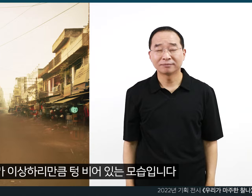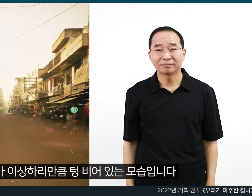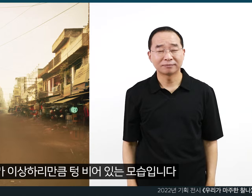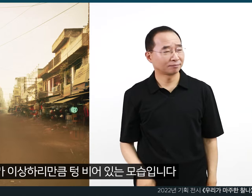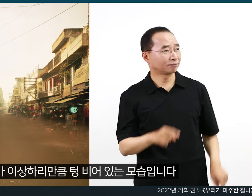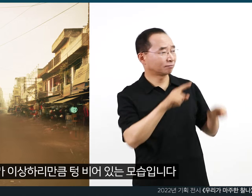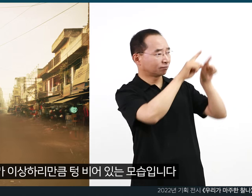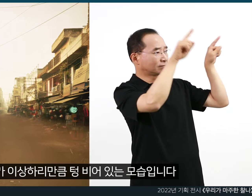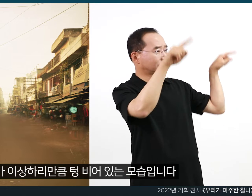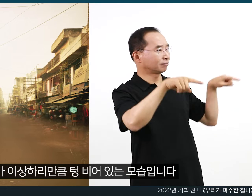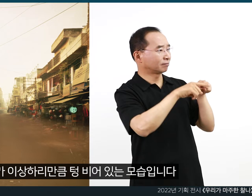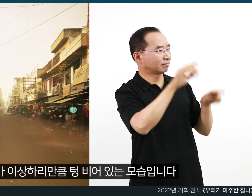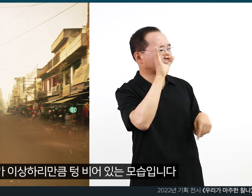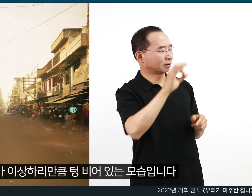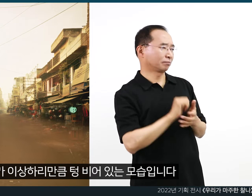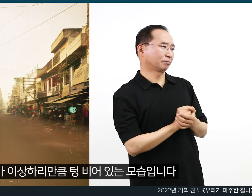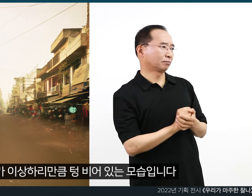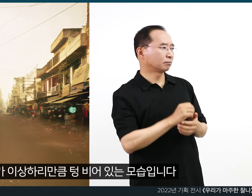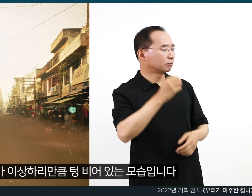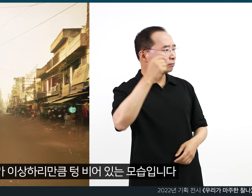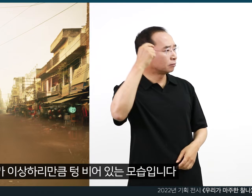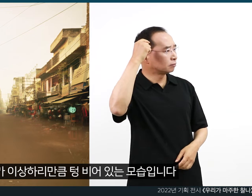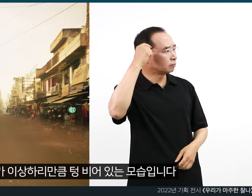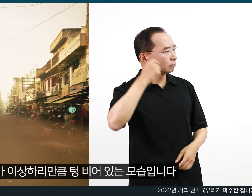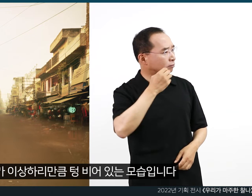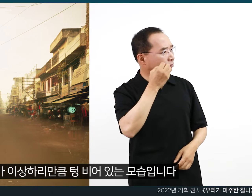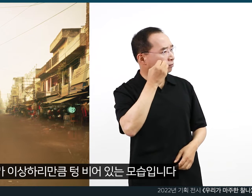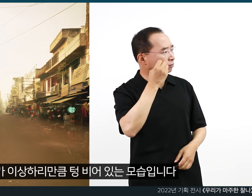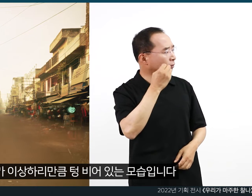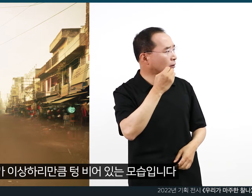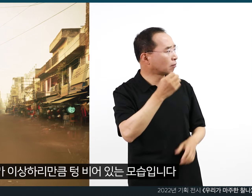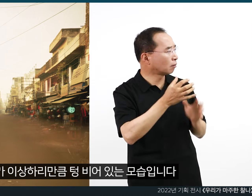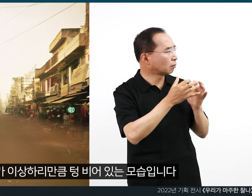어딘가 이상하리만큼 텅 비어있는 모습입니다.